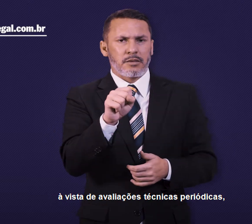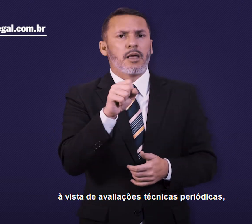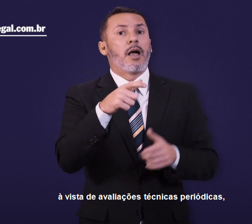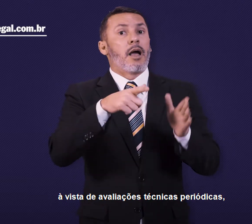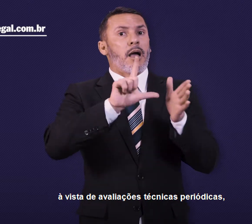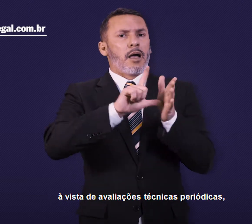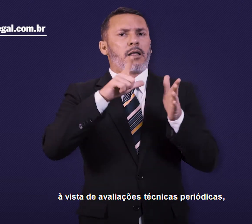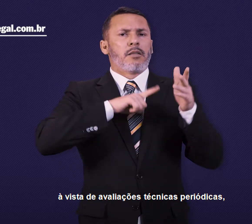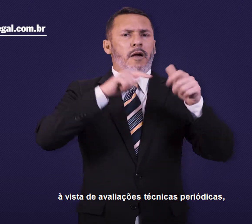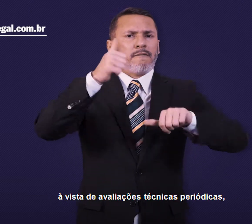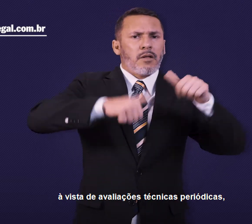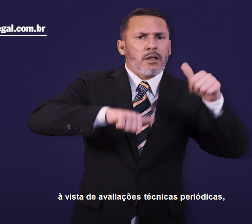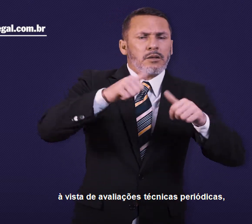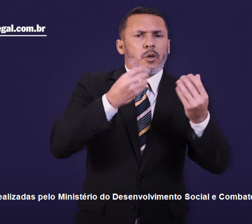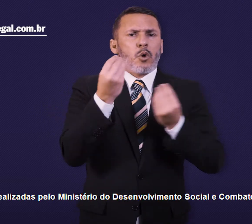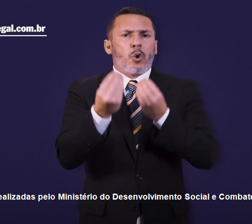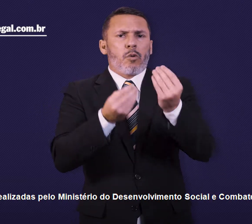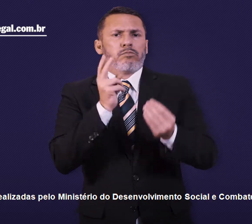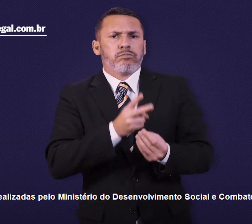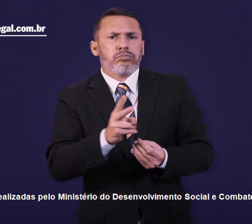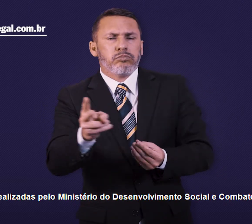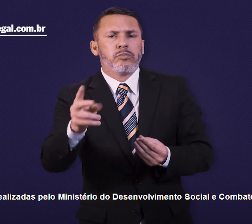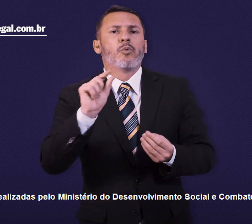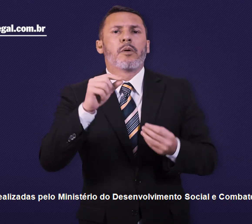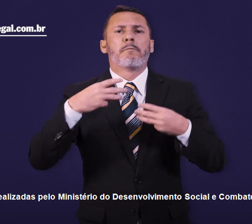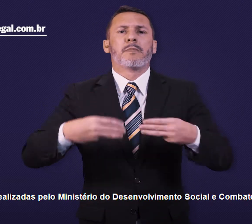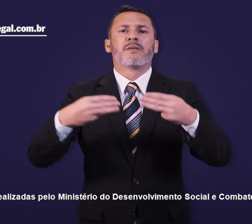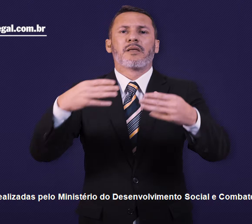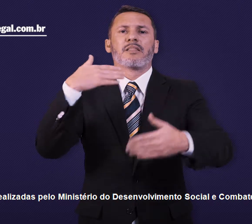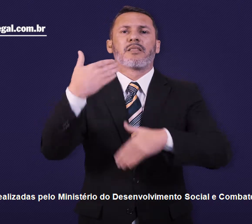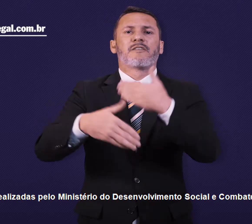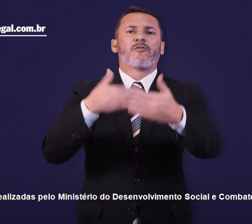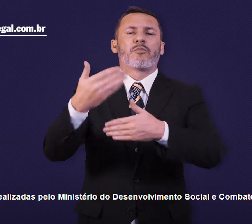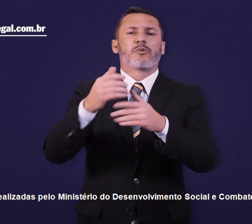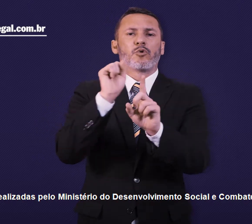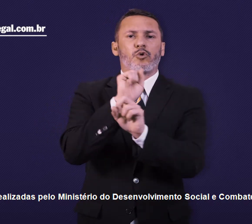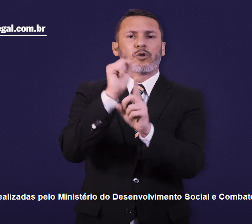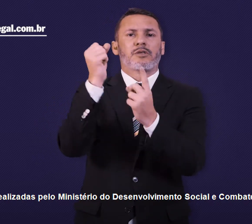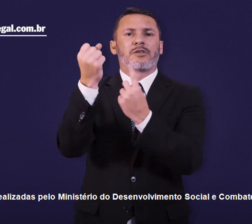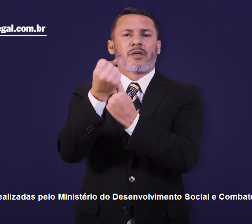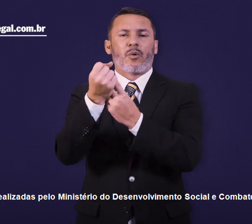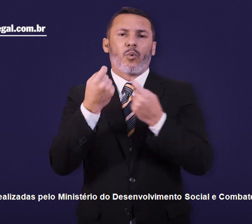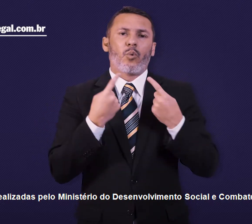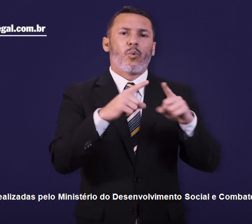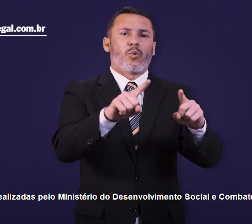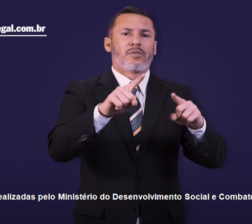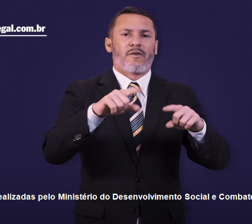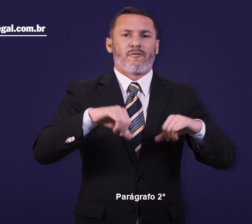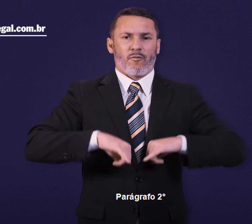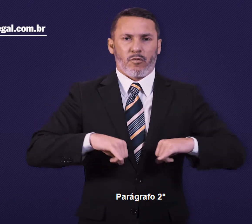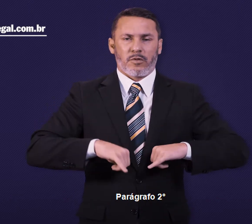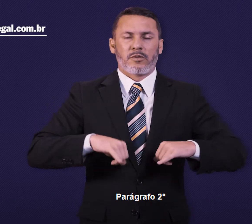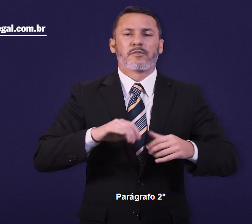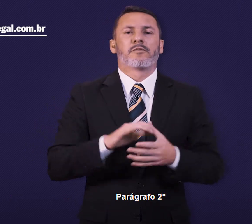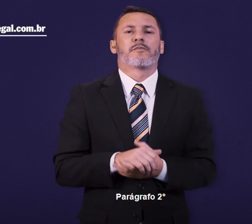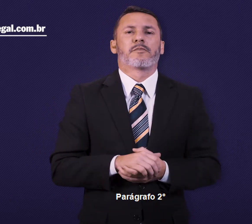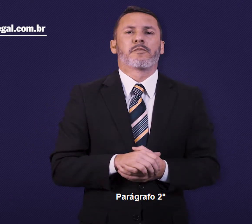avaliações técnicas periódicas realizadas pelo Ministério do Desenvolvimento Social e Combate à Fome. Parágrafo 2º.